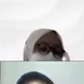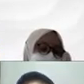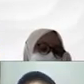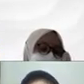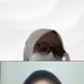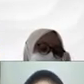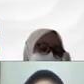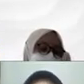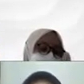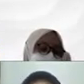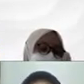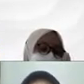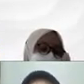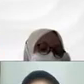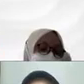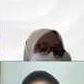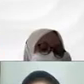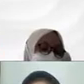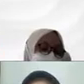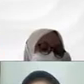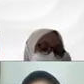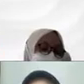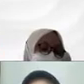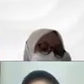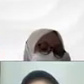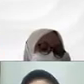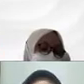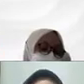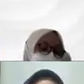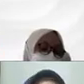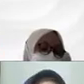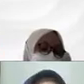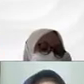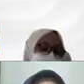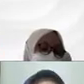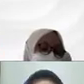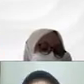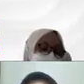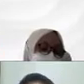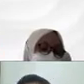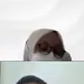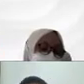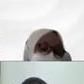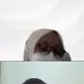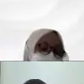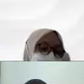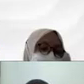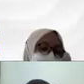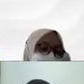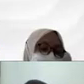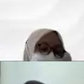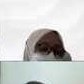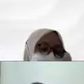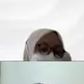hanya dalam beberapa minggu Di dalam tubuh manusia Dia akan hilang pada saat manusia itu terbentuk